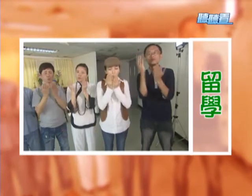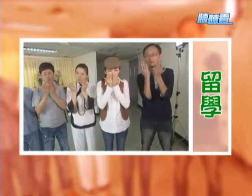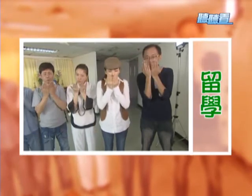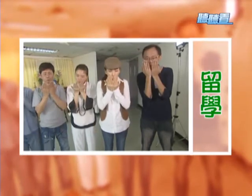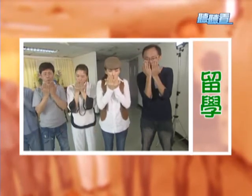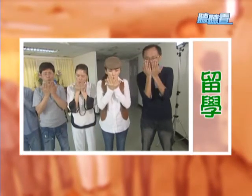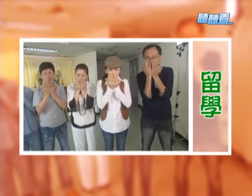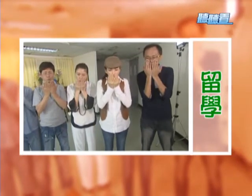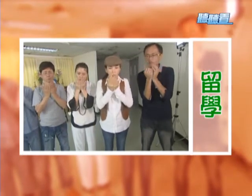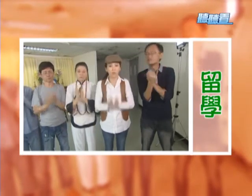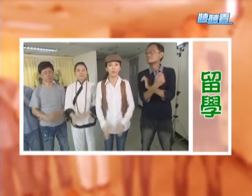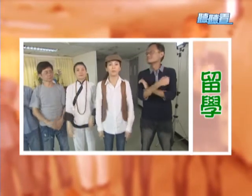留学，